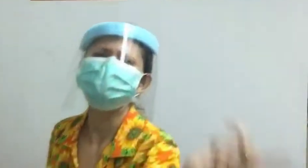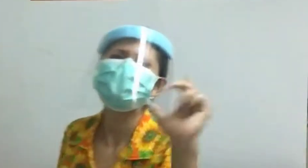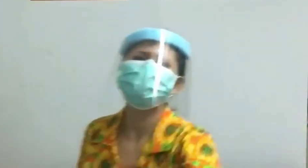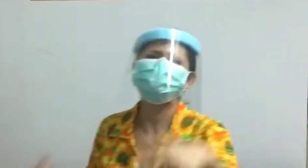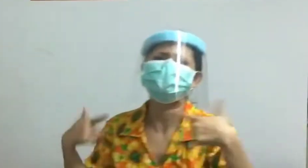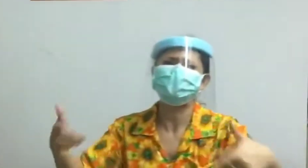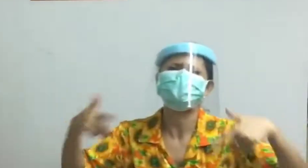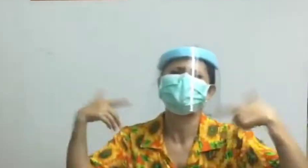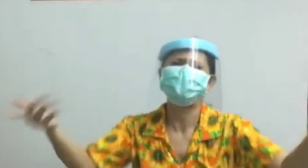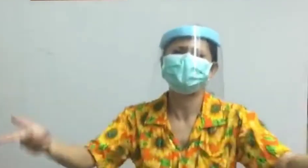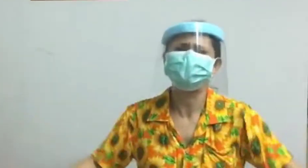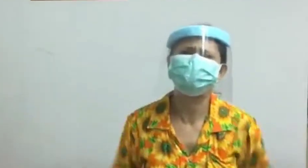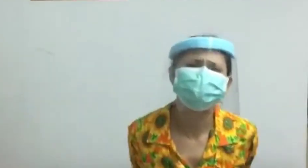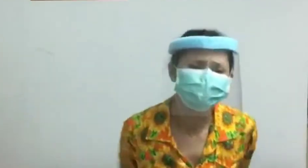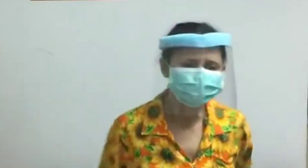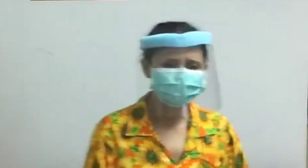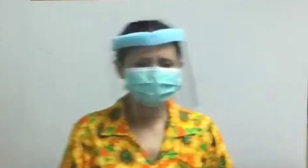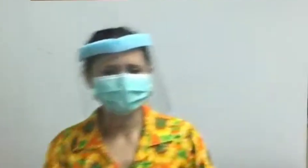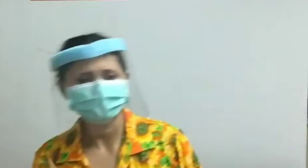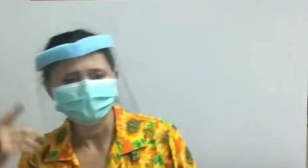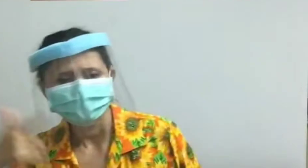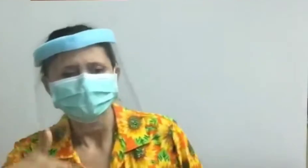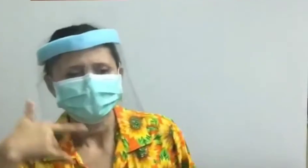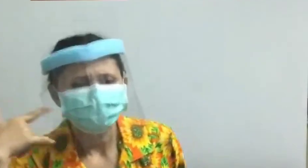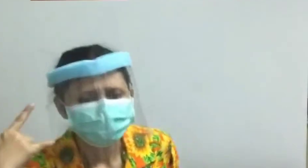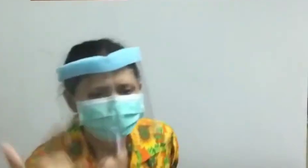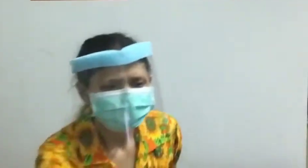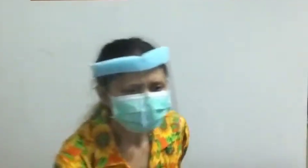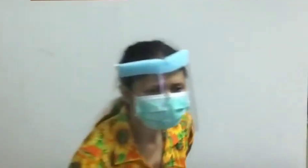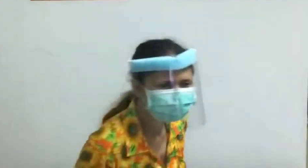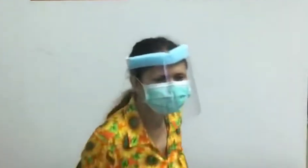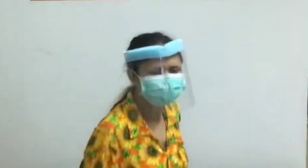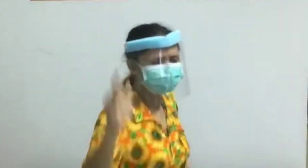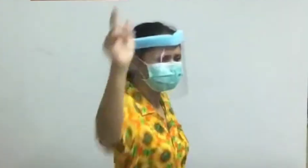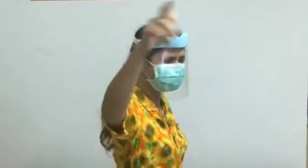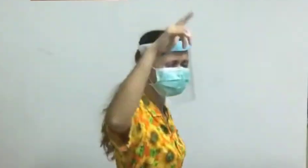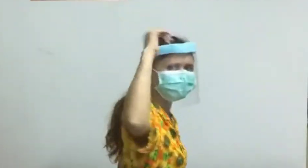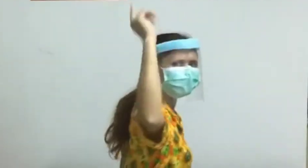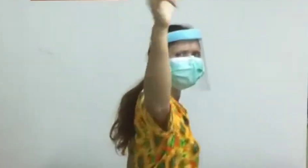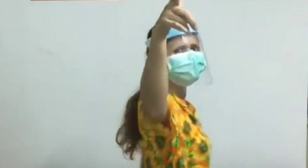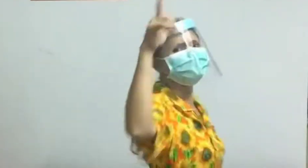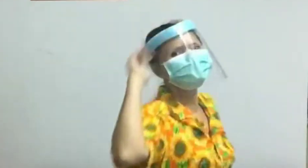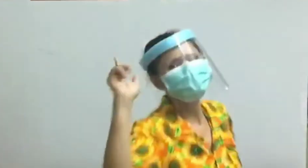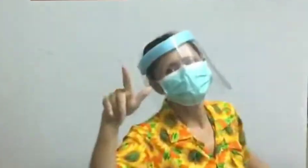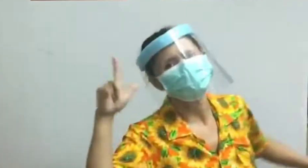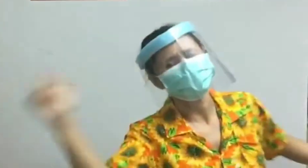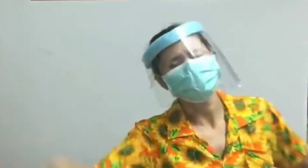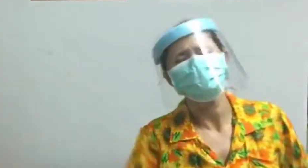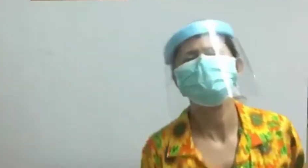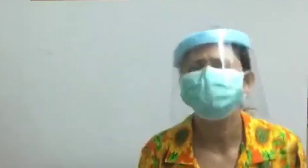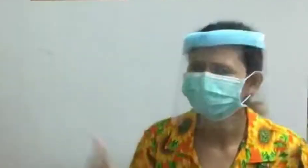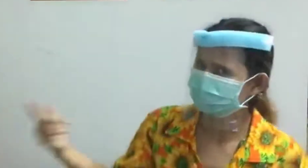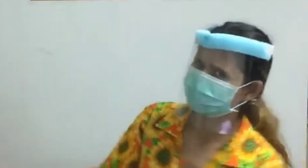มากินมาใช้แล้วฉันจะต้องทำยังไงอดทนเก็บตัวอยู่บ้านหนึ่ง